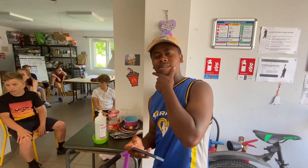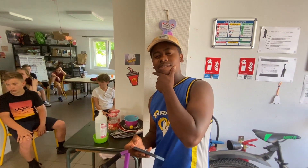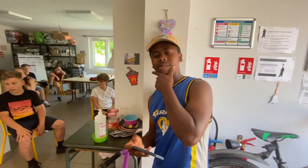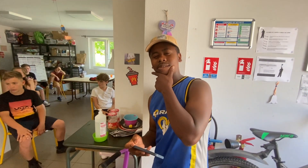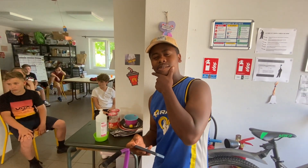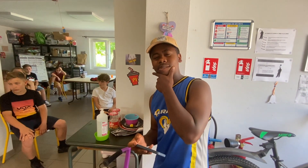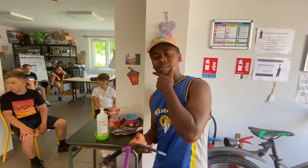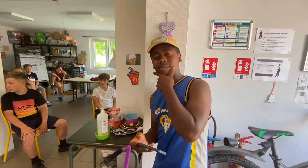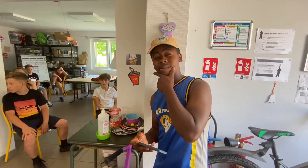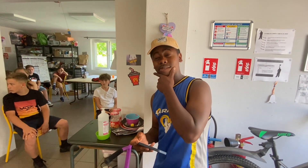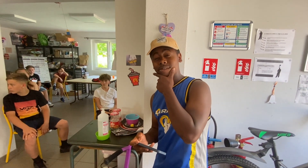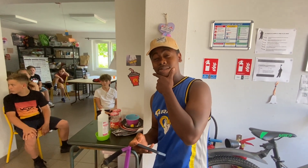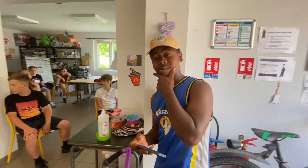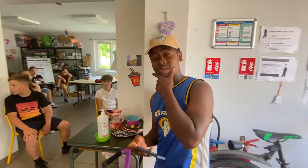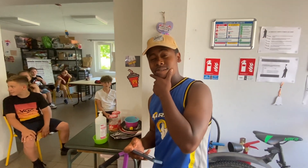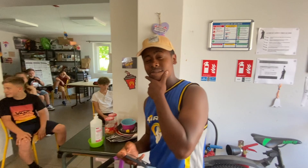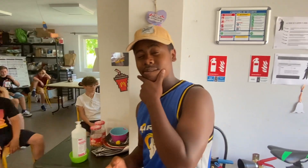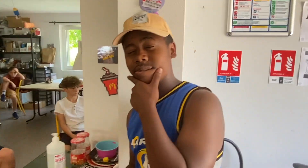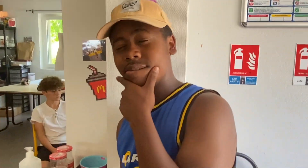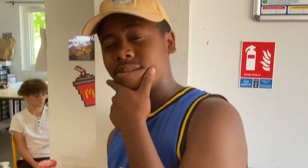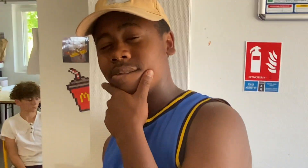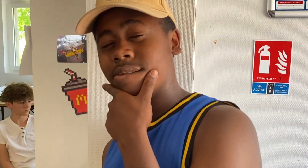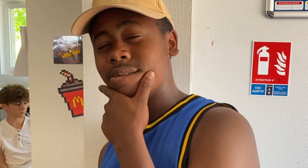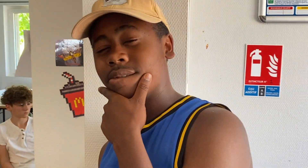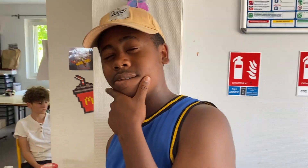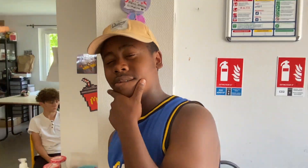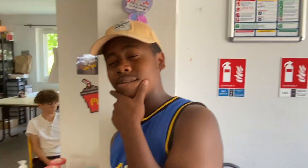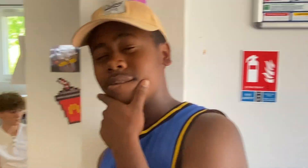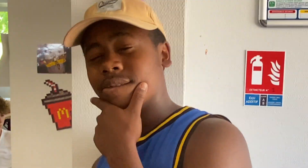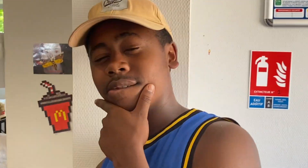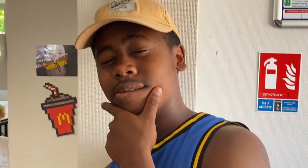Le caméraman est présent.